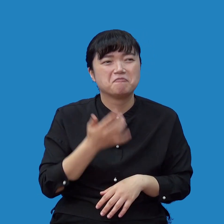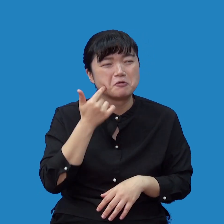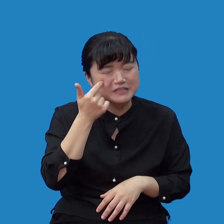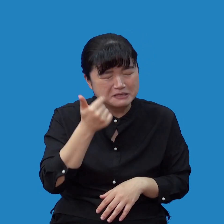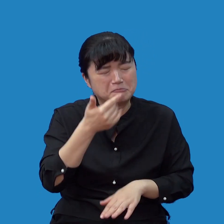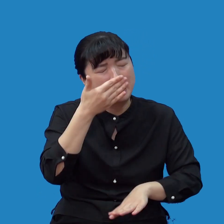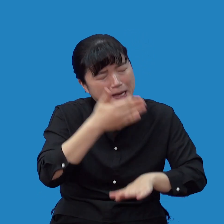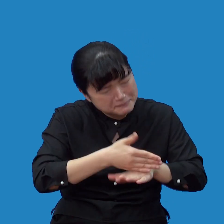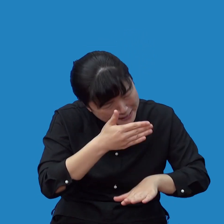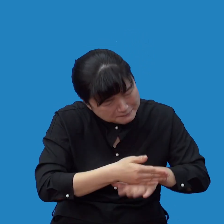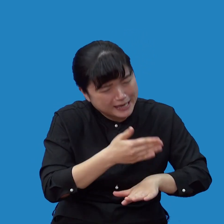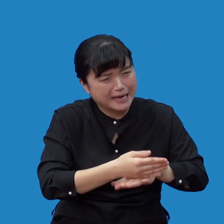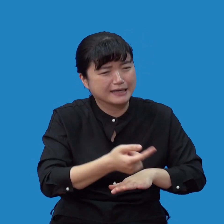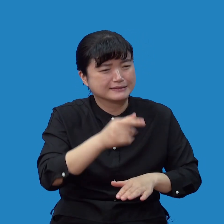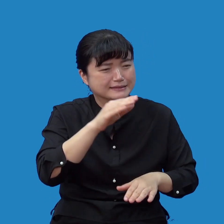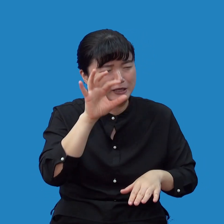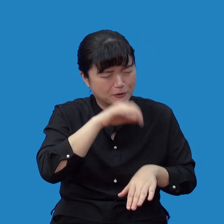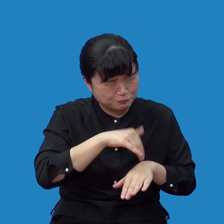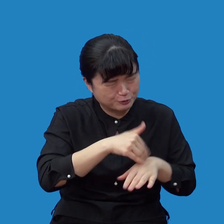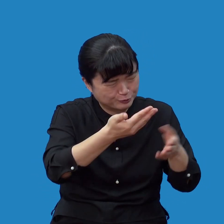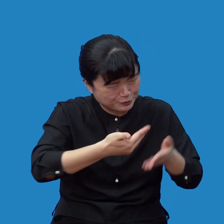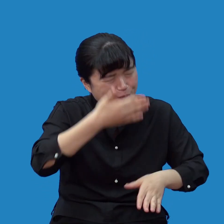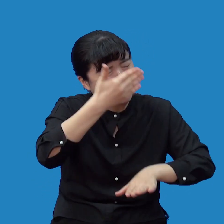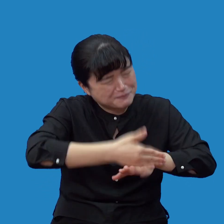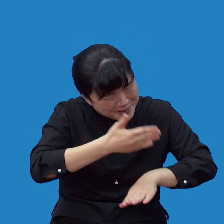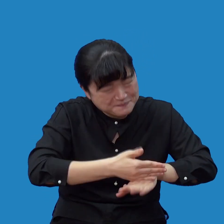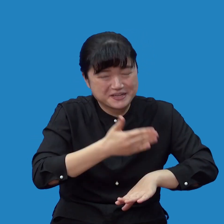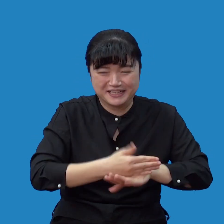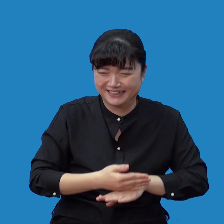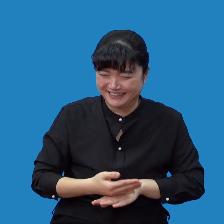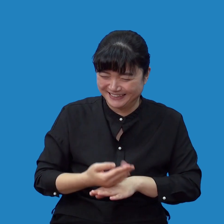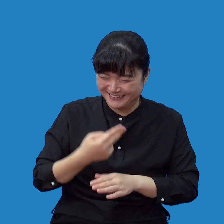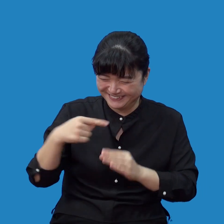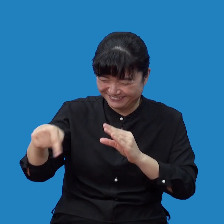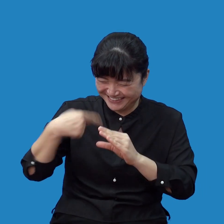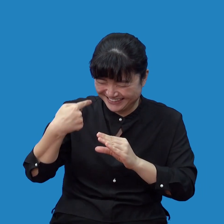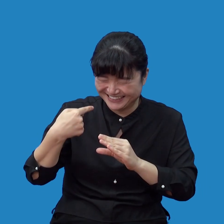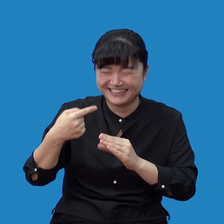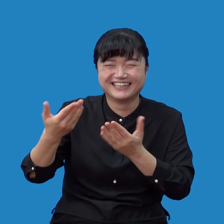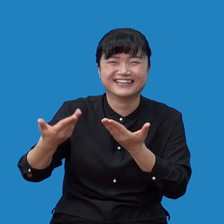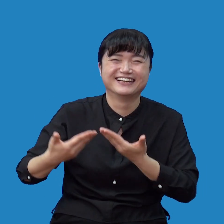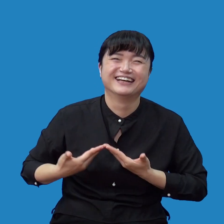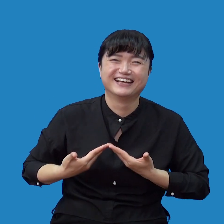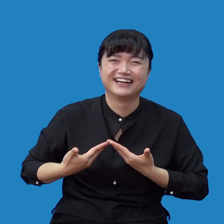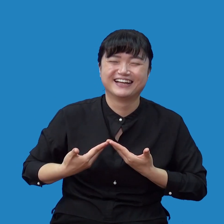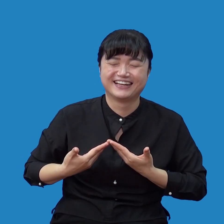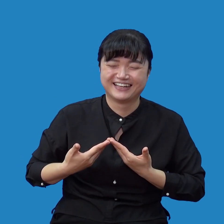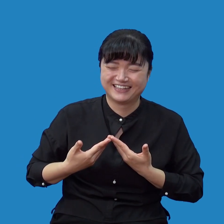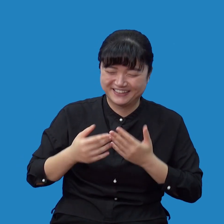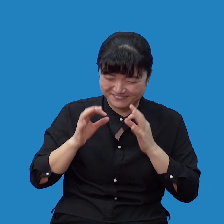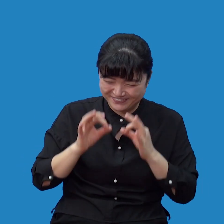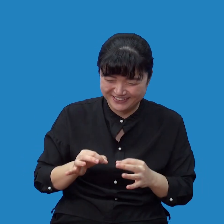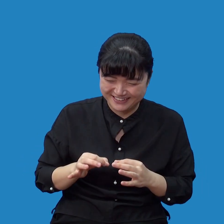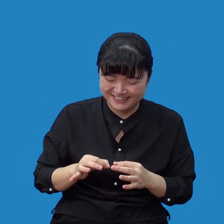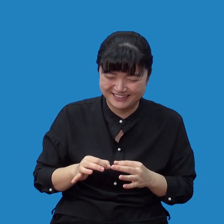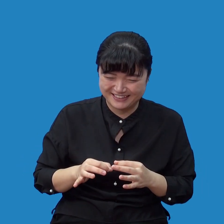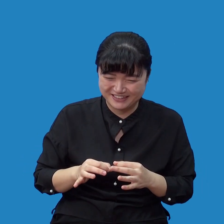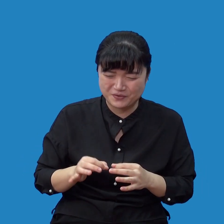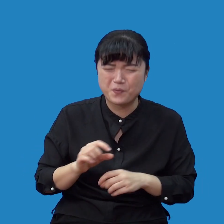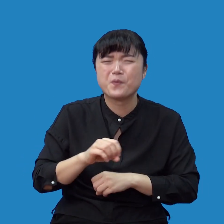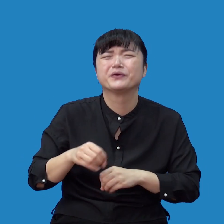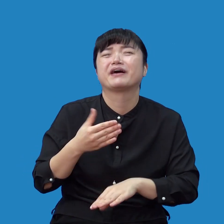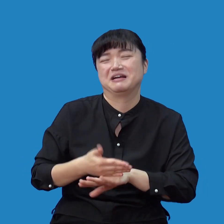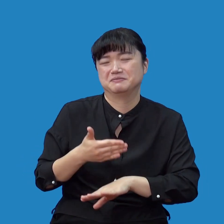우리를 훈련시켜줘서 고맙습니다. 그래서 메일을 보냈는데요, 근데 그 메일을 받고 제가 더 감사했습니다. 저는